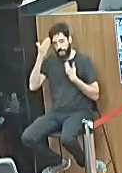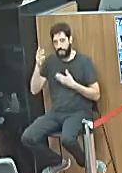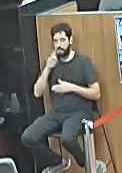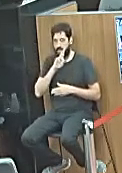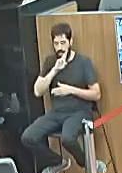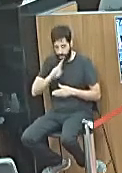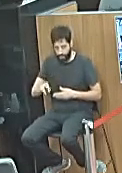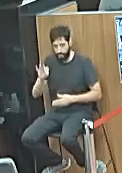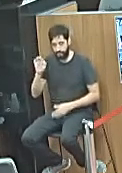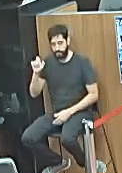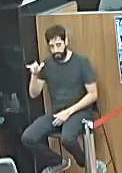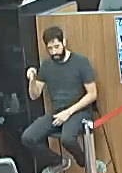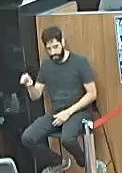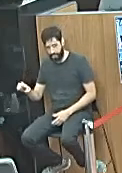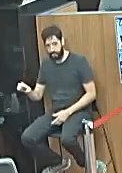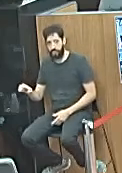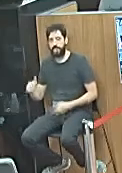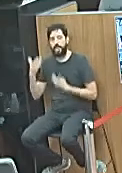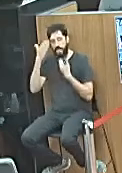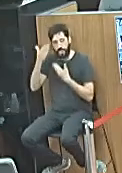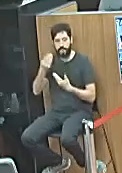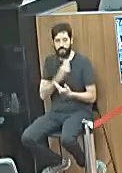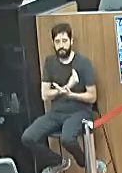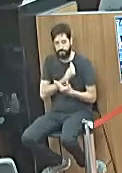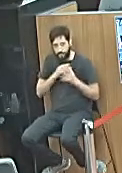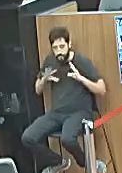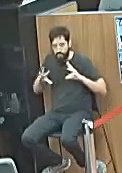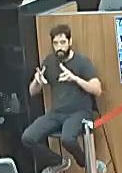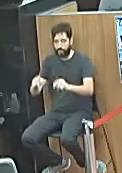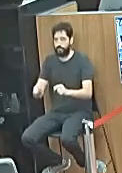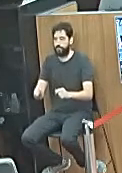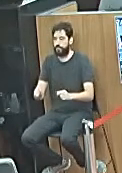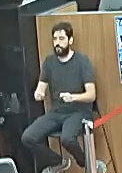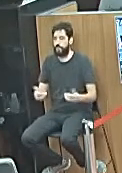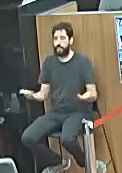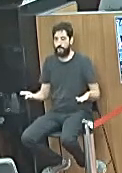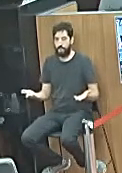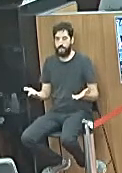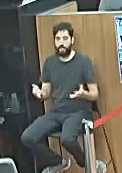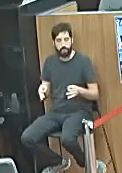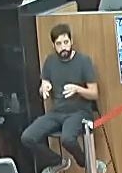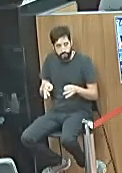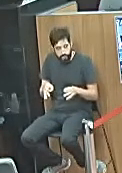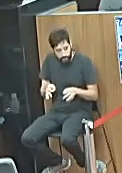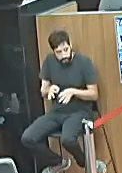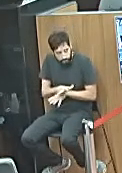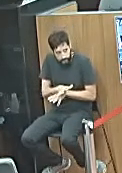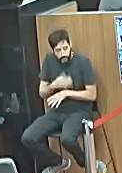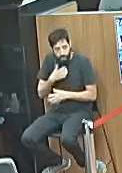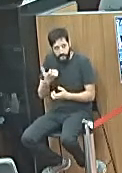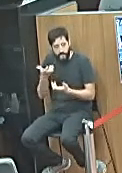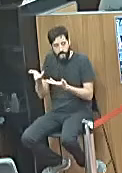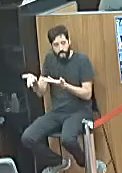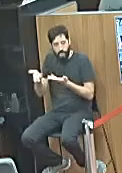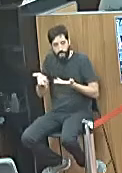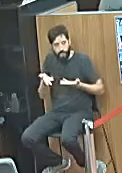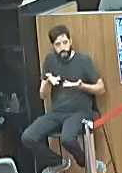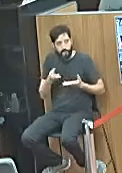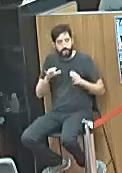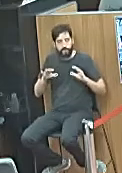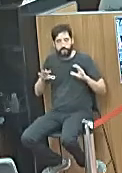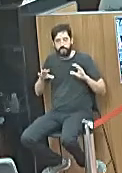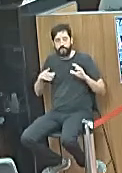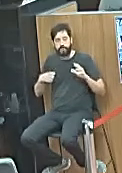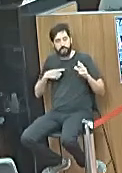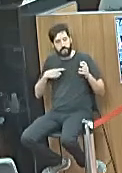felipe e agradeço a presença de todos é logo após o termino aqui eu quero convidar os relatores